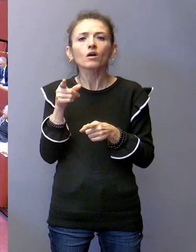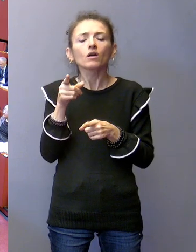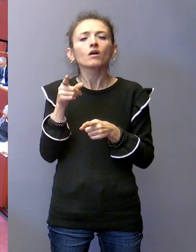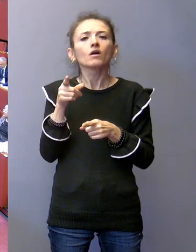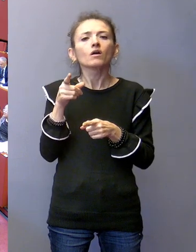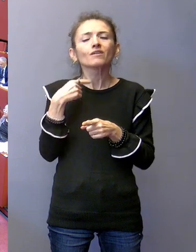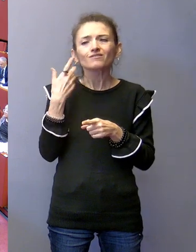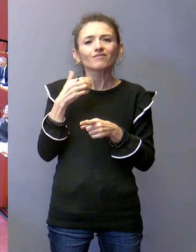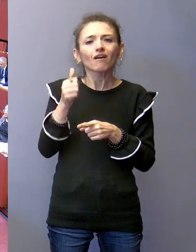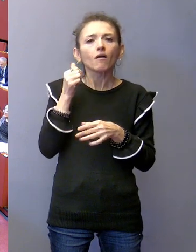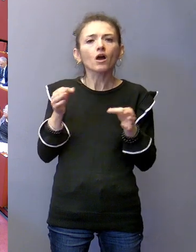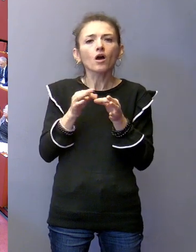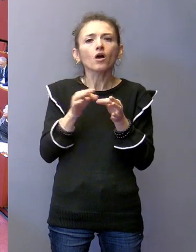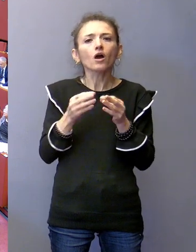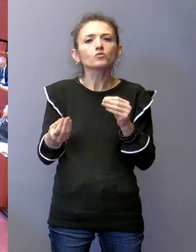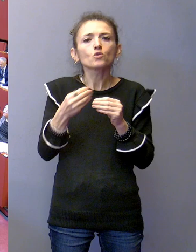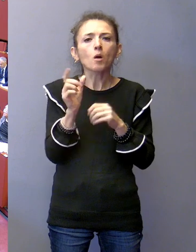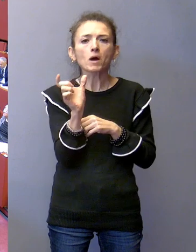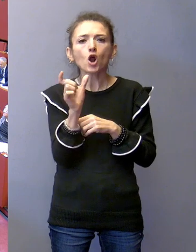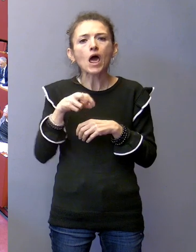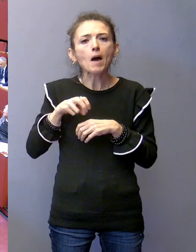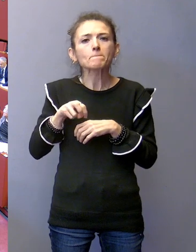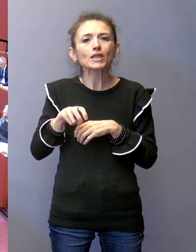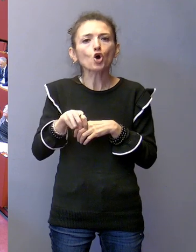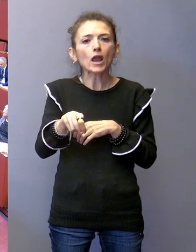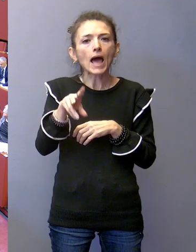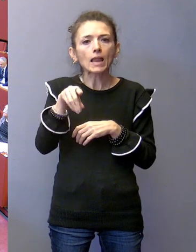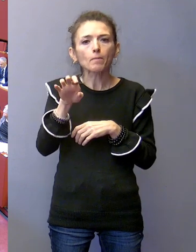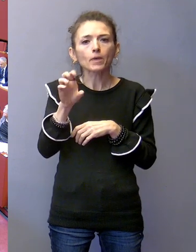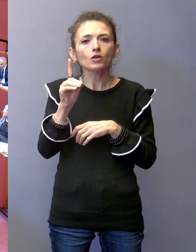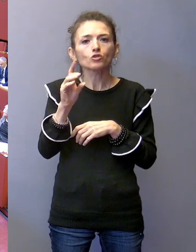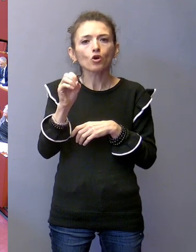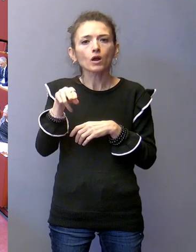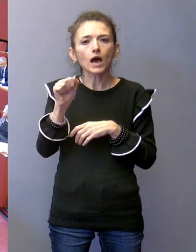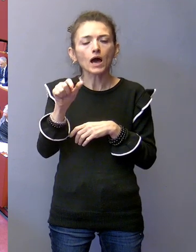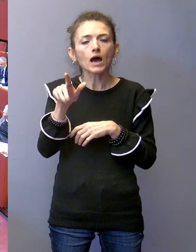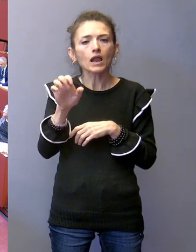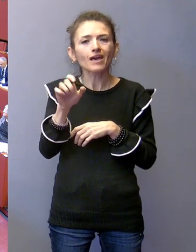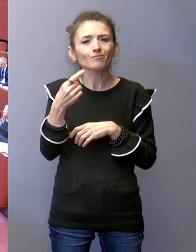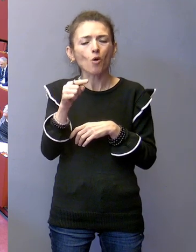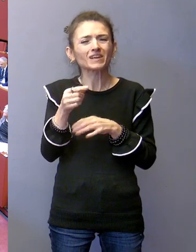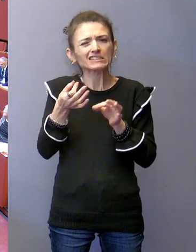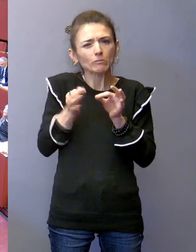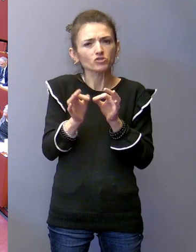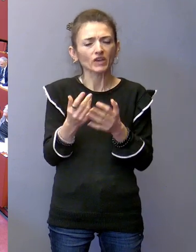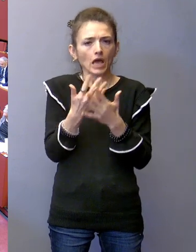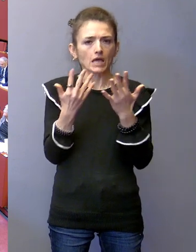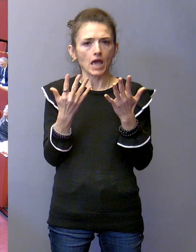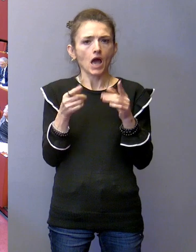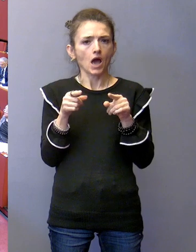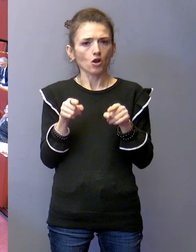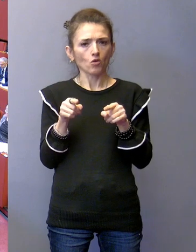concordato di aggiungere pedonale In modo tale che da diciamo specificare bene quanto era il nucleo